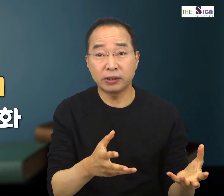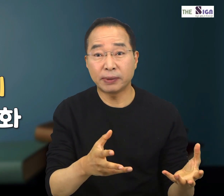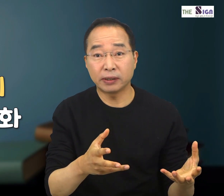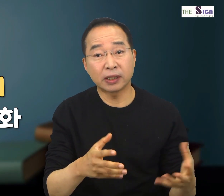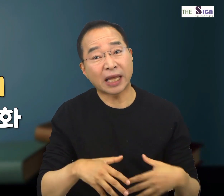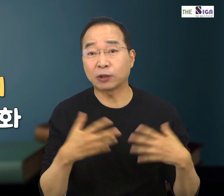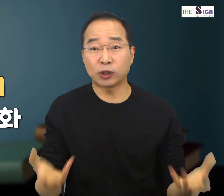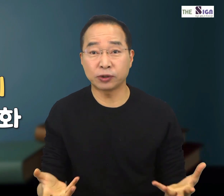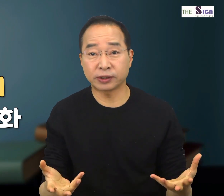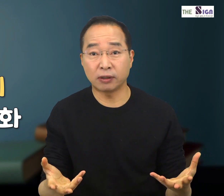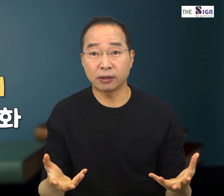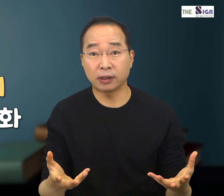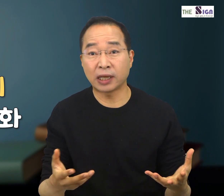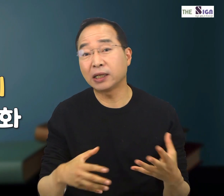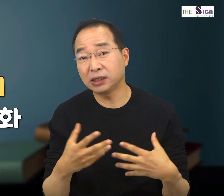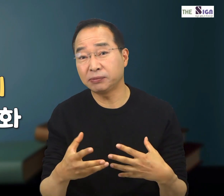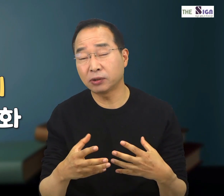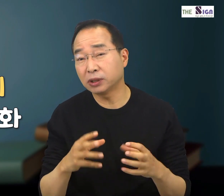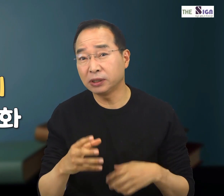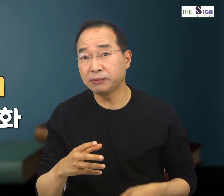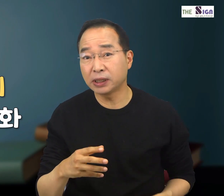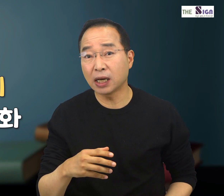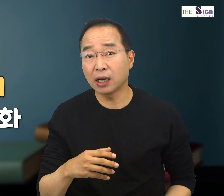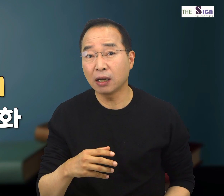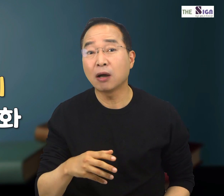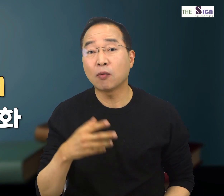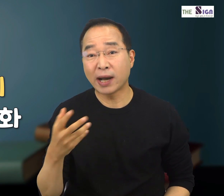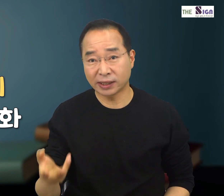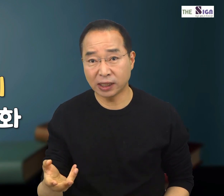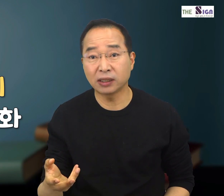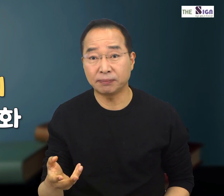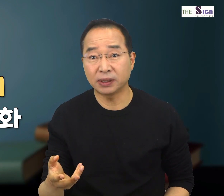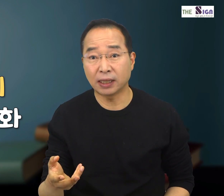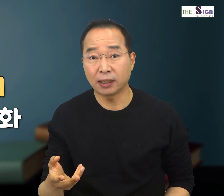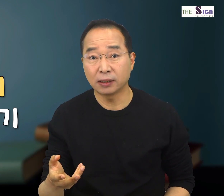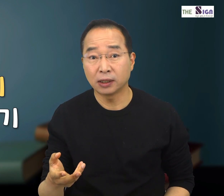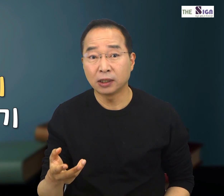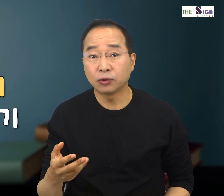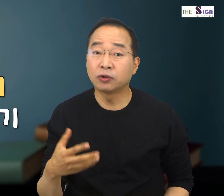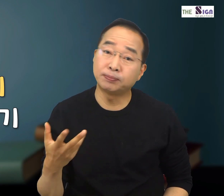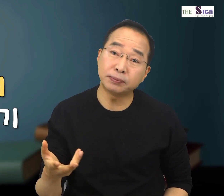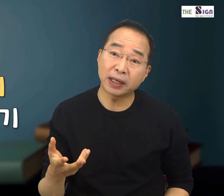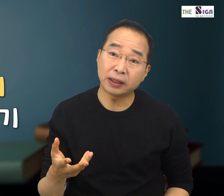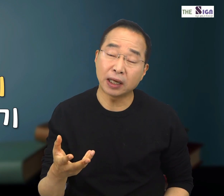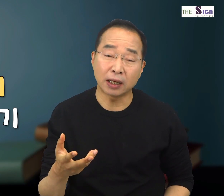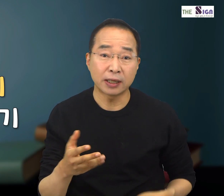너희만 내가 다 도와줬어 라는 의미로 의미가 확장됩니다. 또 그뿐만 아니라